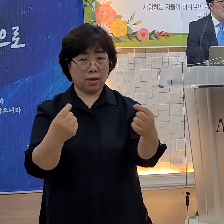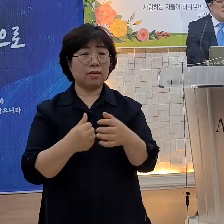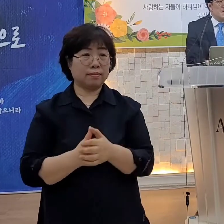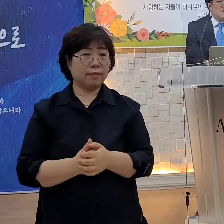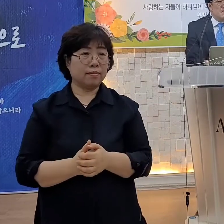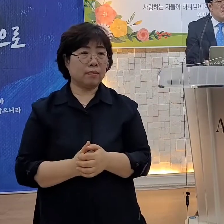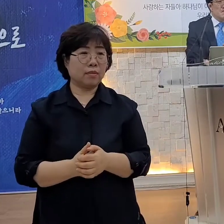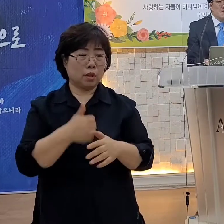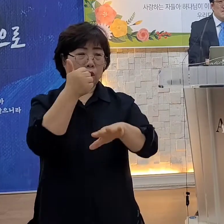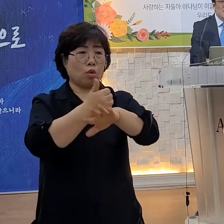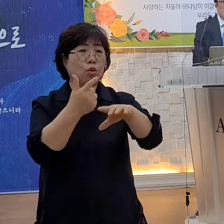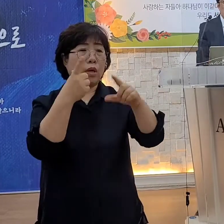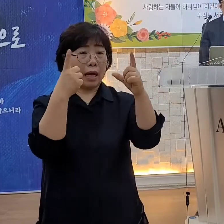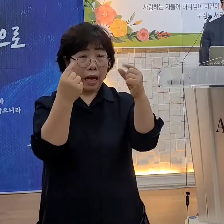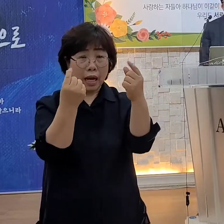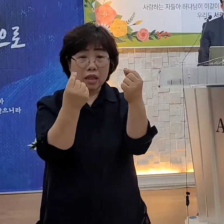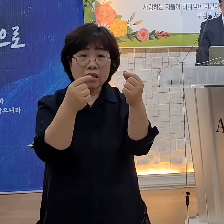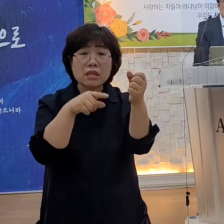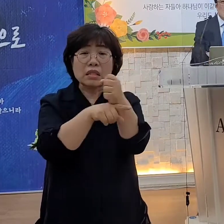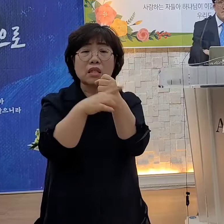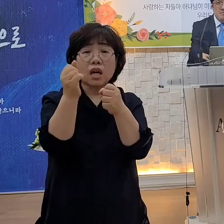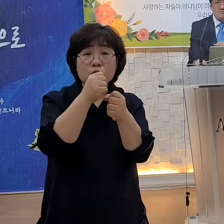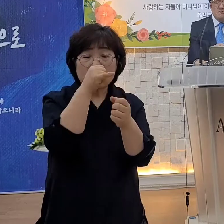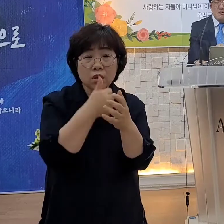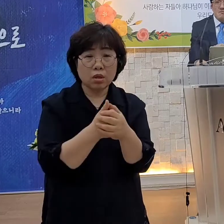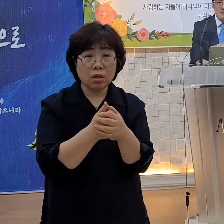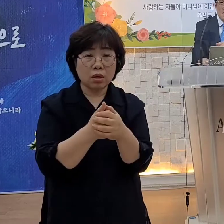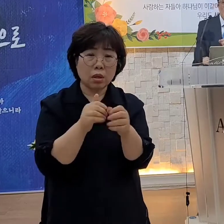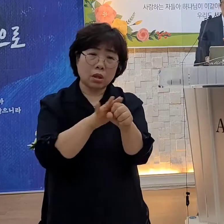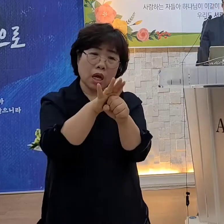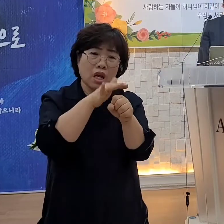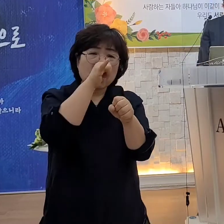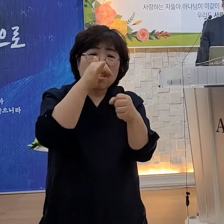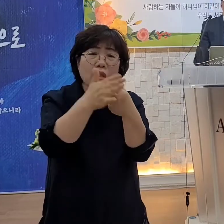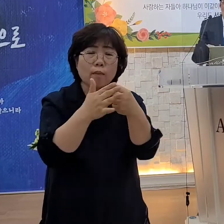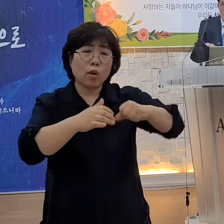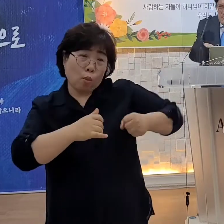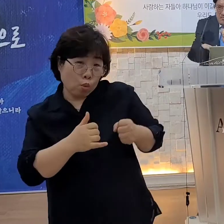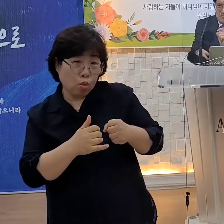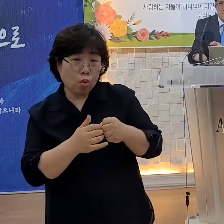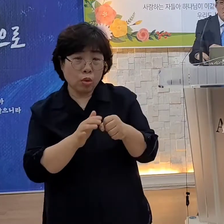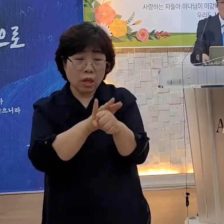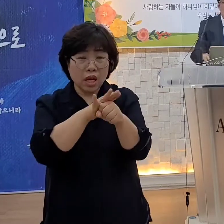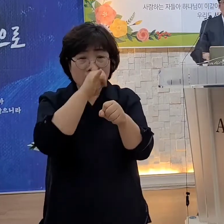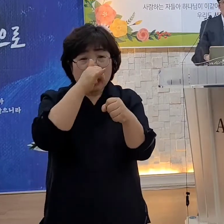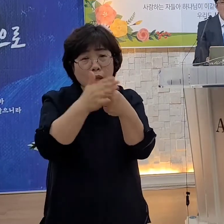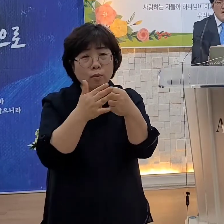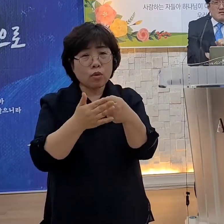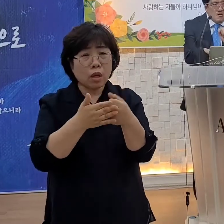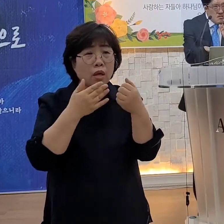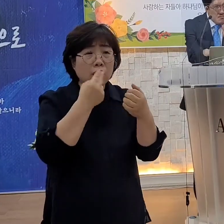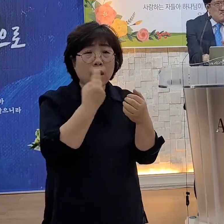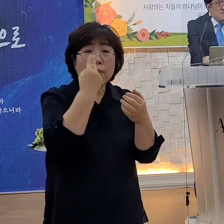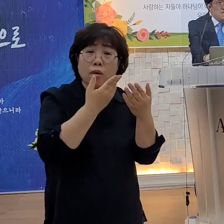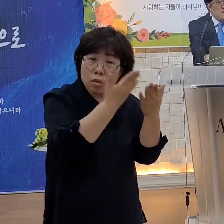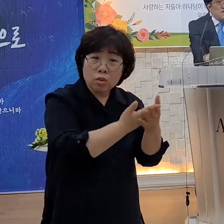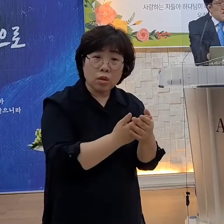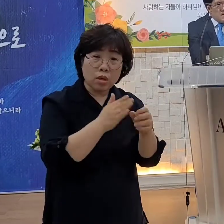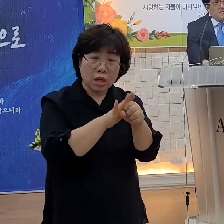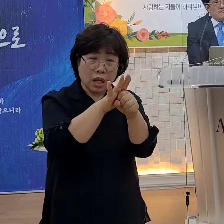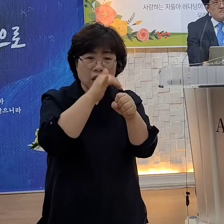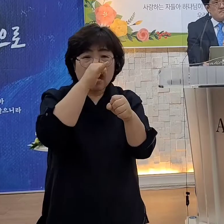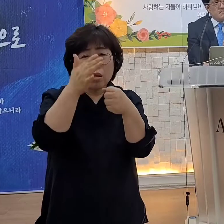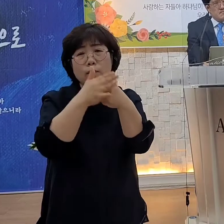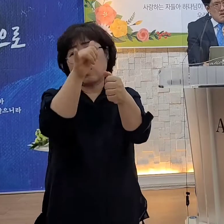같은 말입니다. 여러분 사랑하니까 복종하고 사랑하니까 아낌없이 주고 사랑하니까 섬기고, 이게